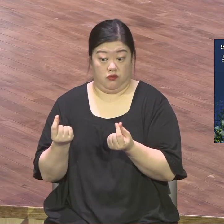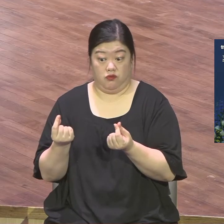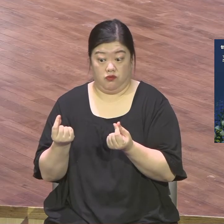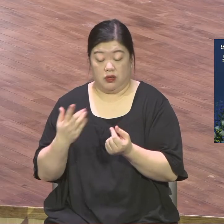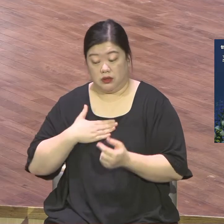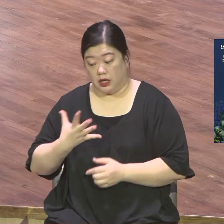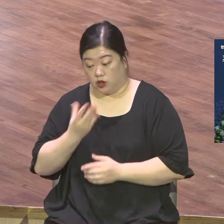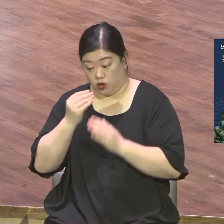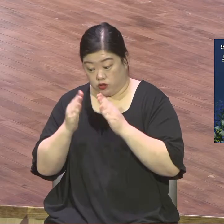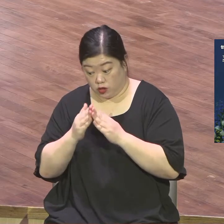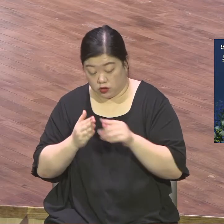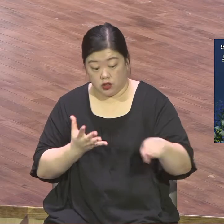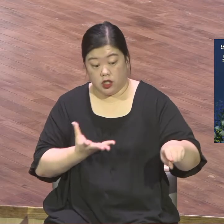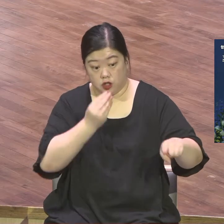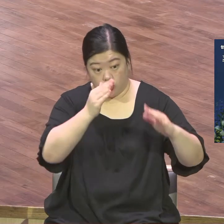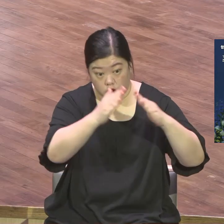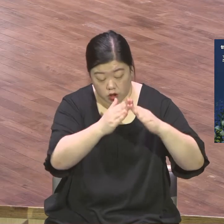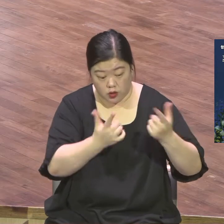성전의식을 가져라.